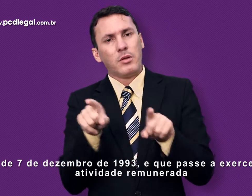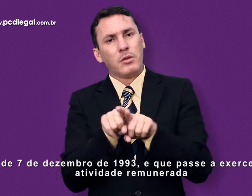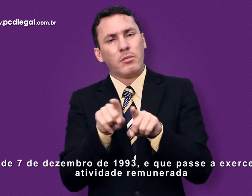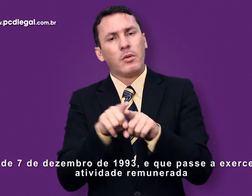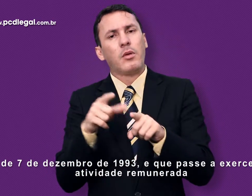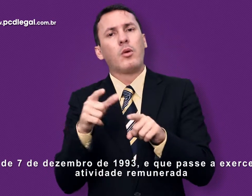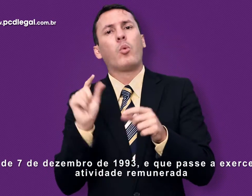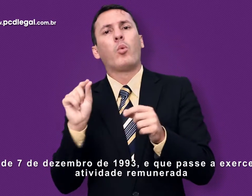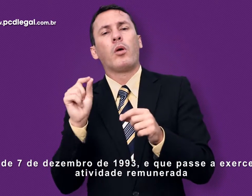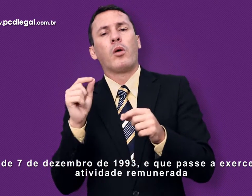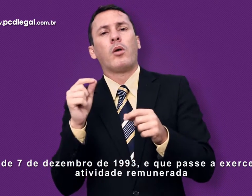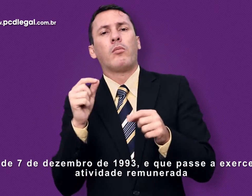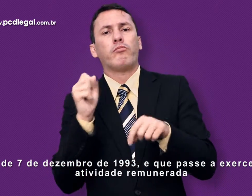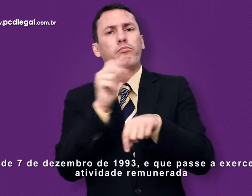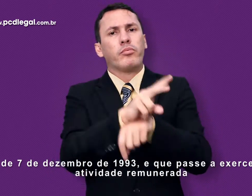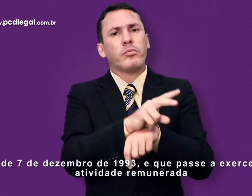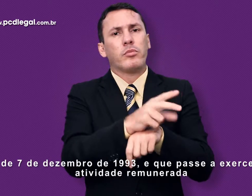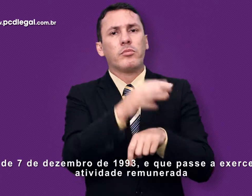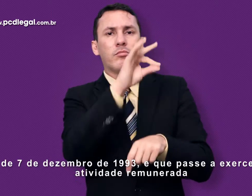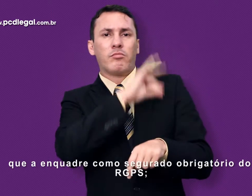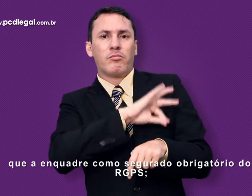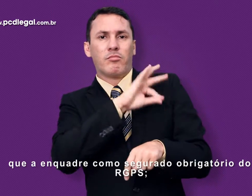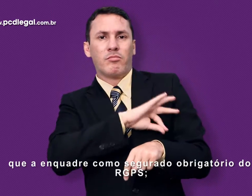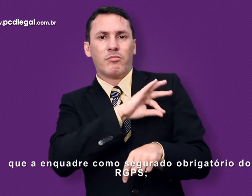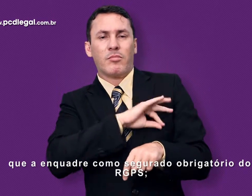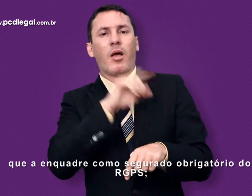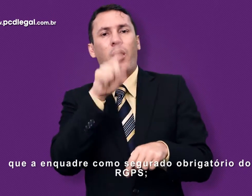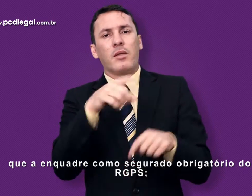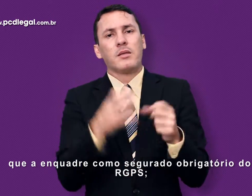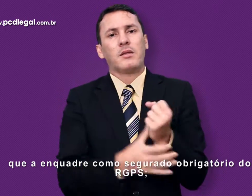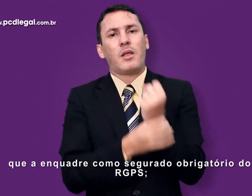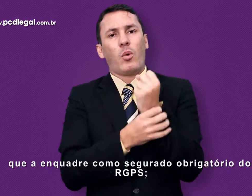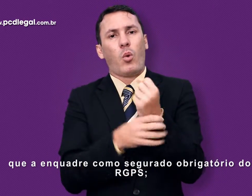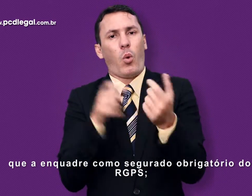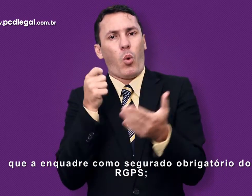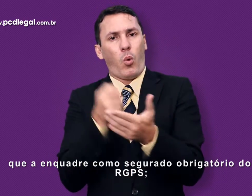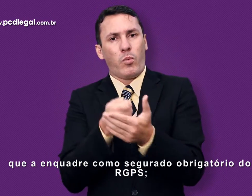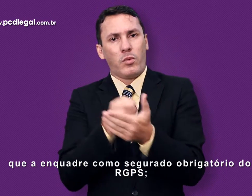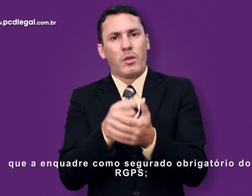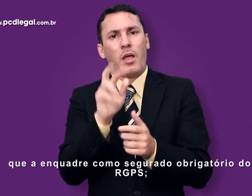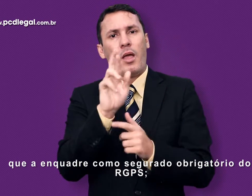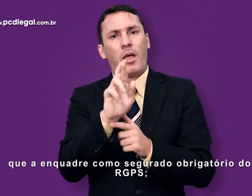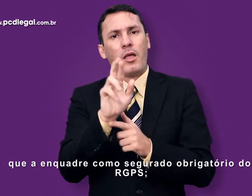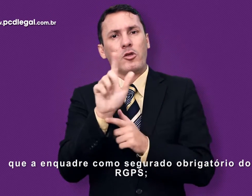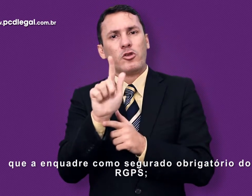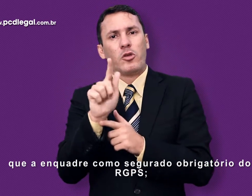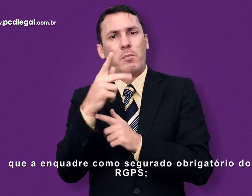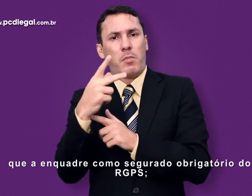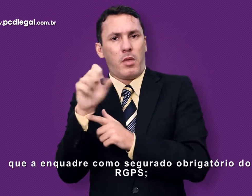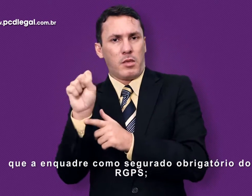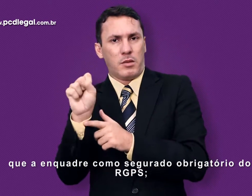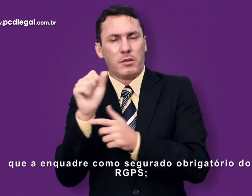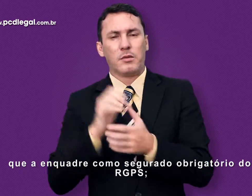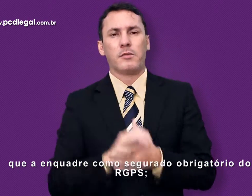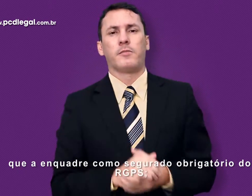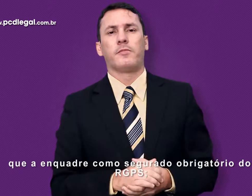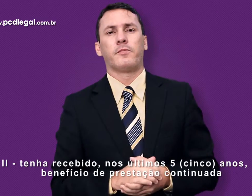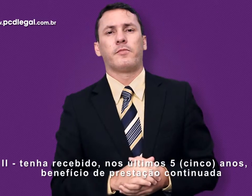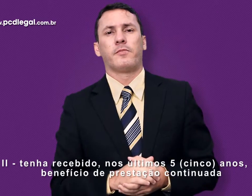passe a exercer atividade remunerada que a enquadre como segurado obrigatório do RGPS.